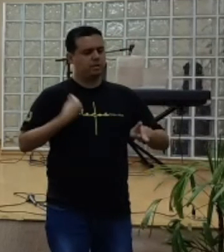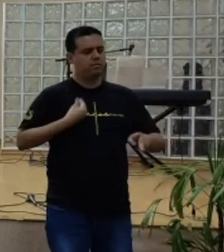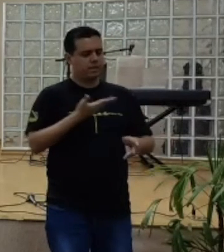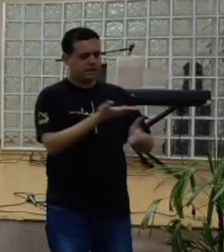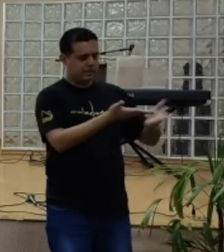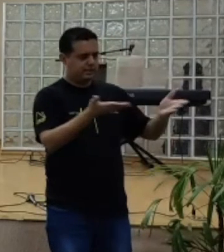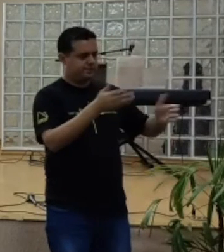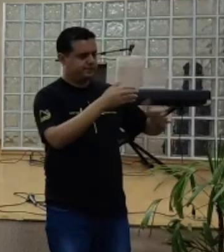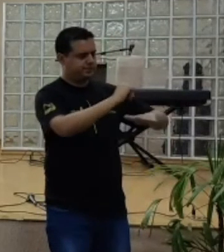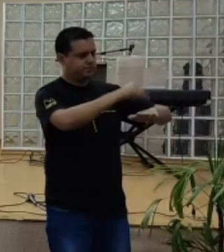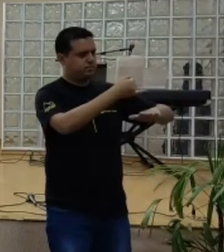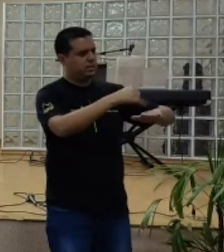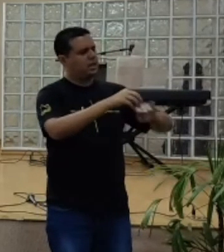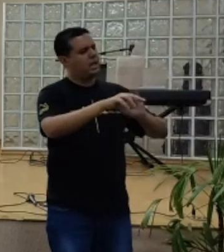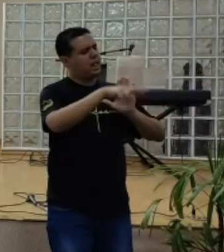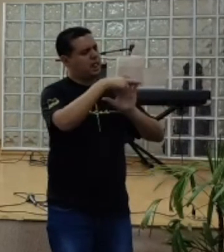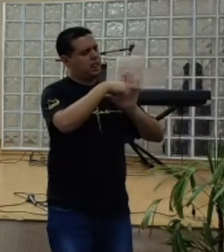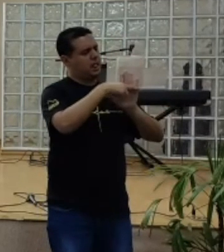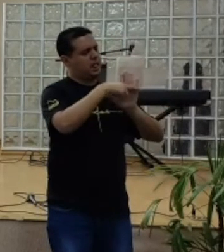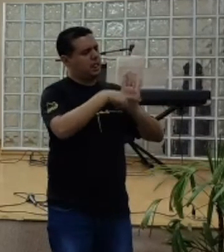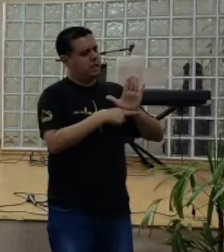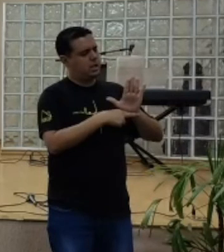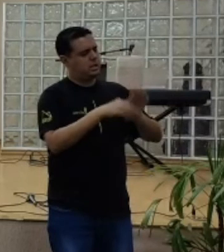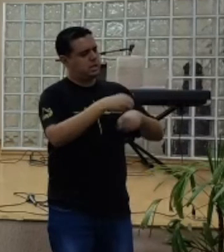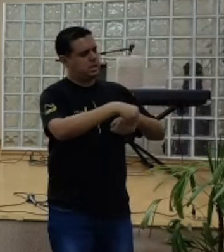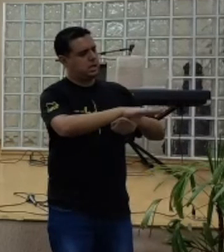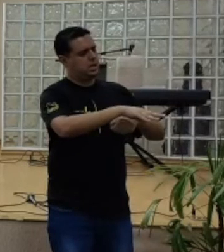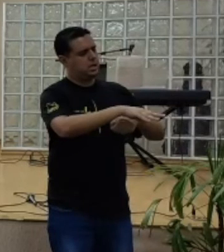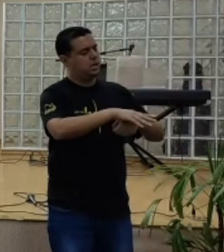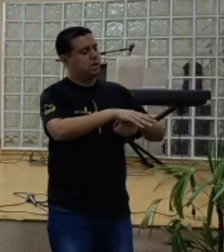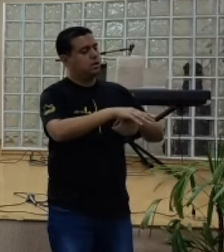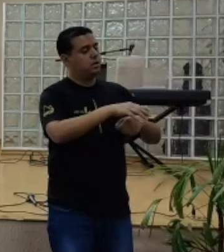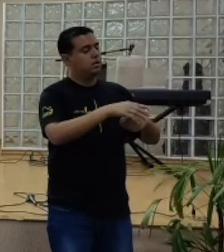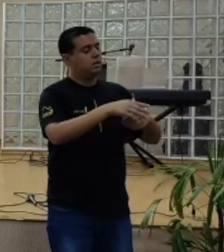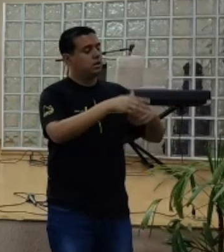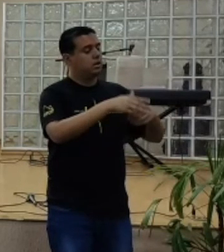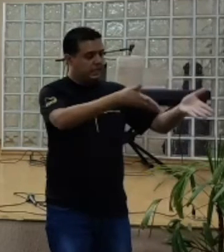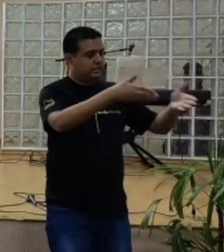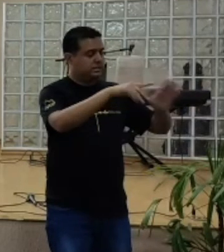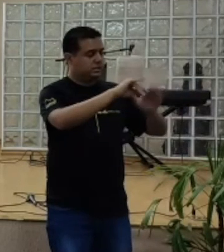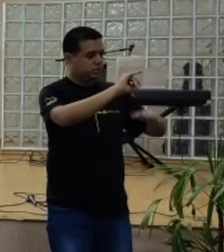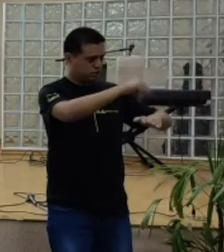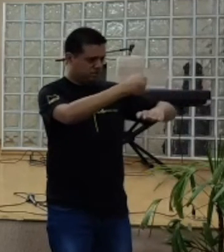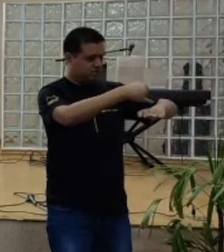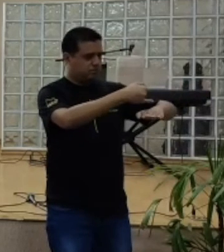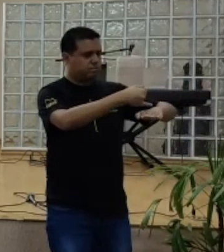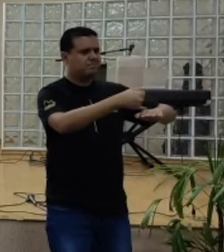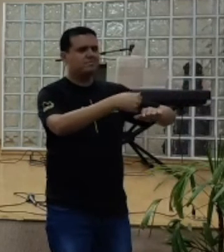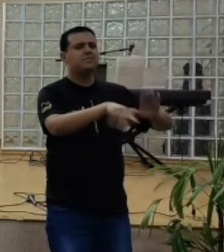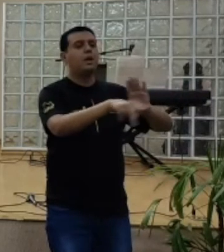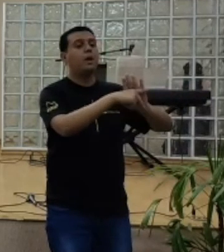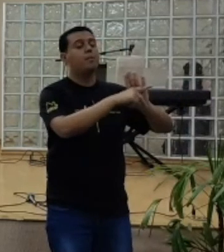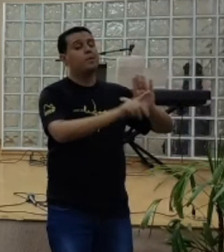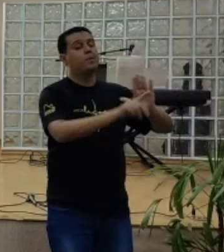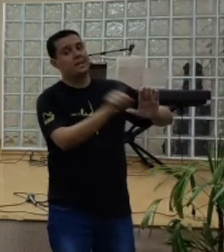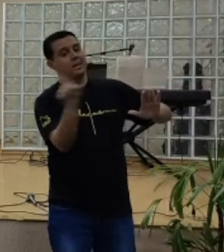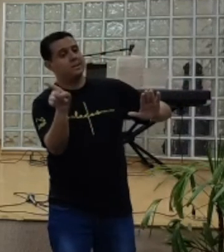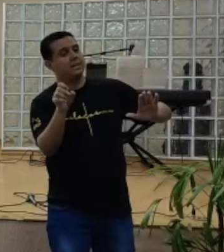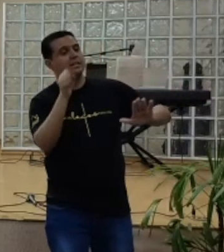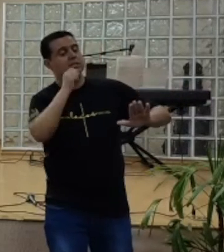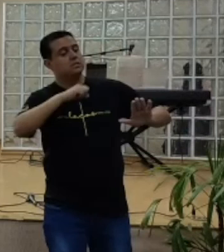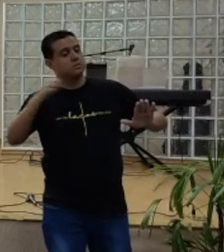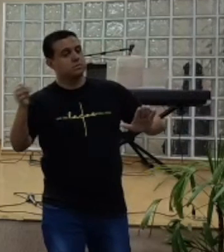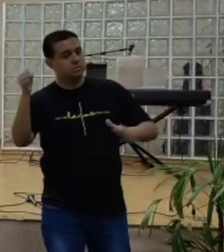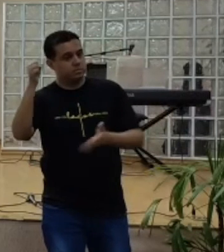em Jerusalém, elas fazem parte da antiga aliança e fazem parte de uma história de escravidão.